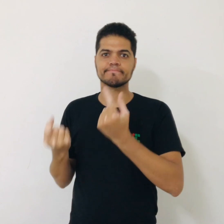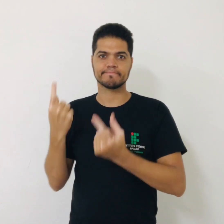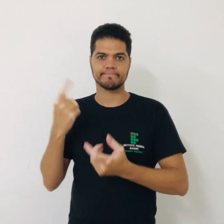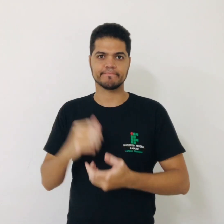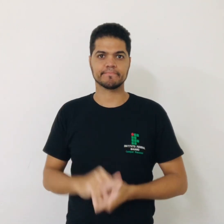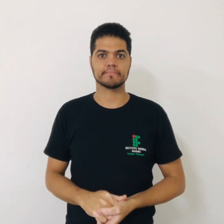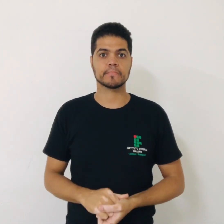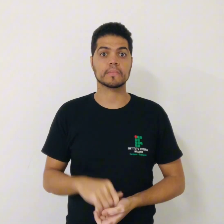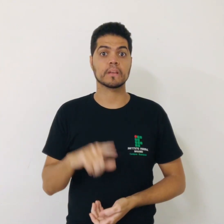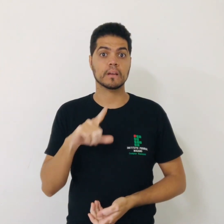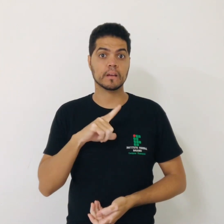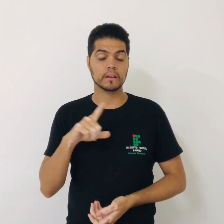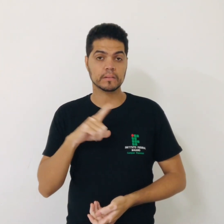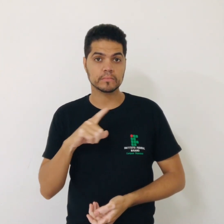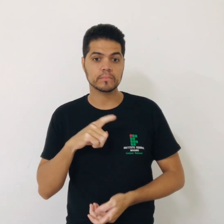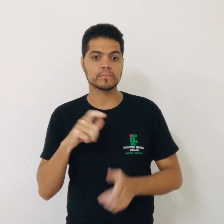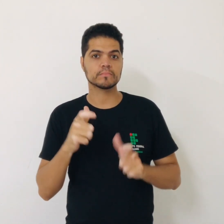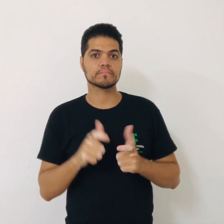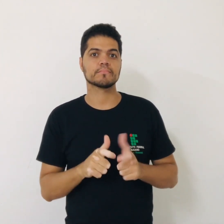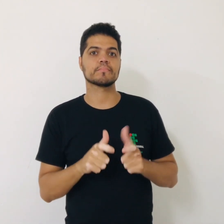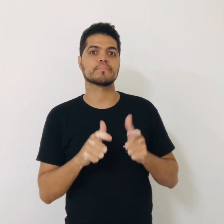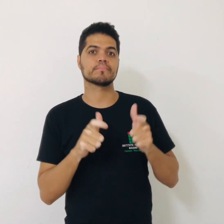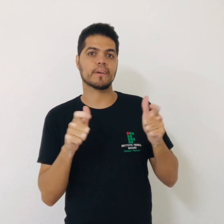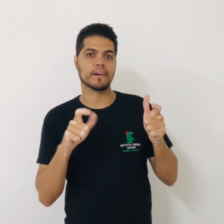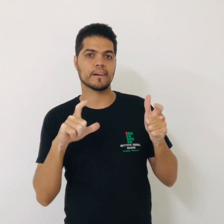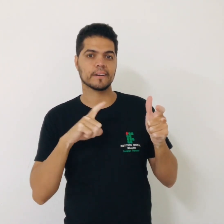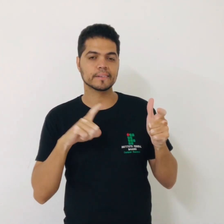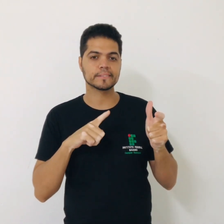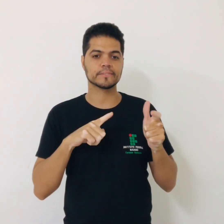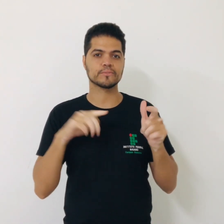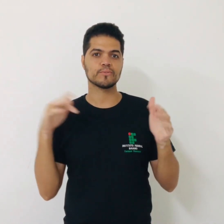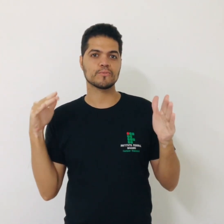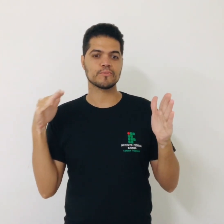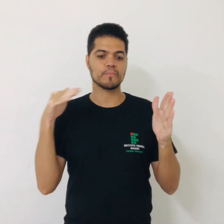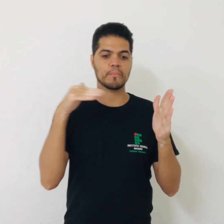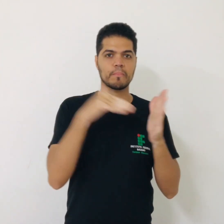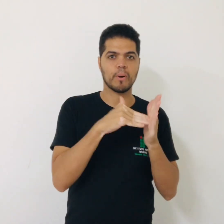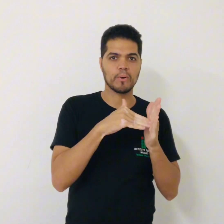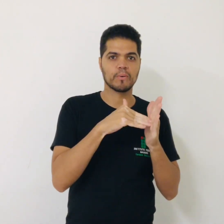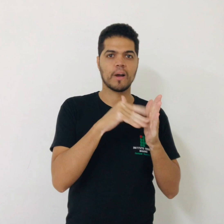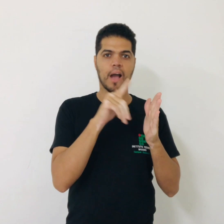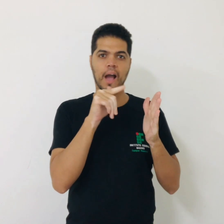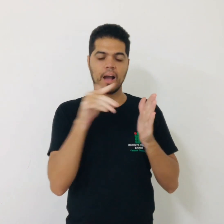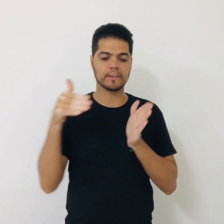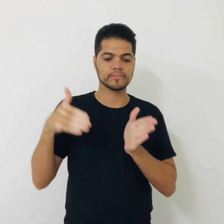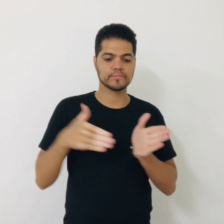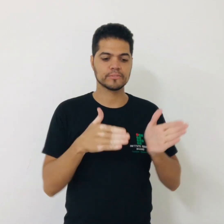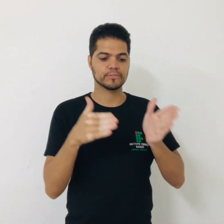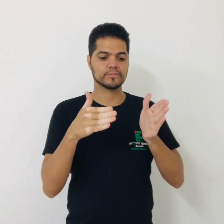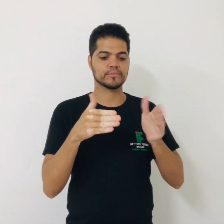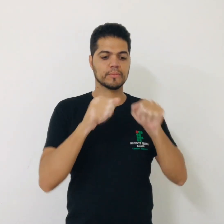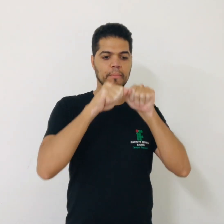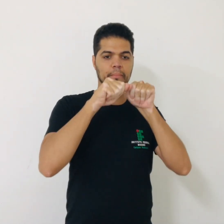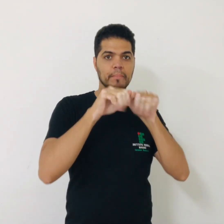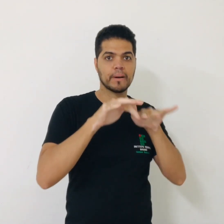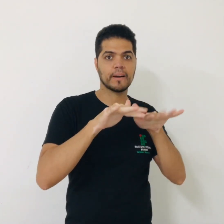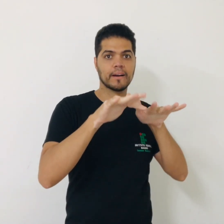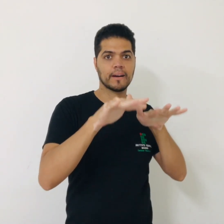Preponderância de foz, onde termina o curso do rio. Dos rios do tipo estuário, a foz